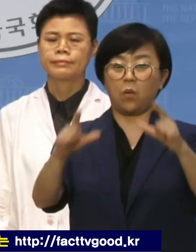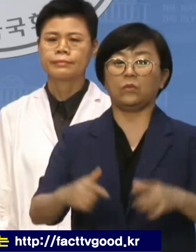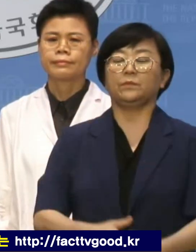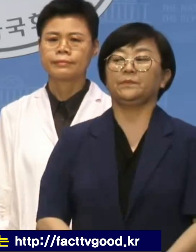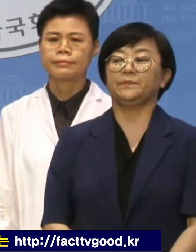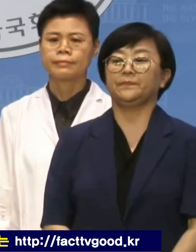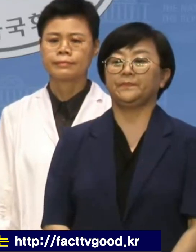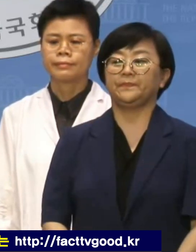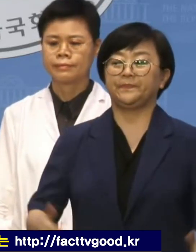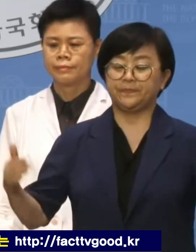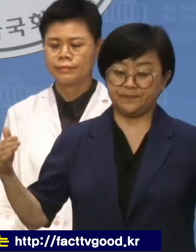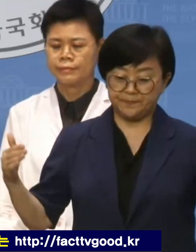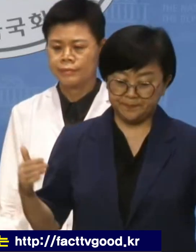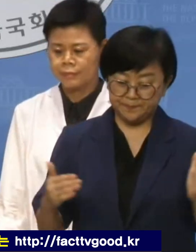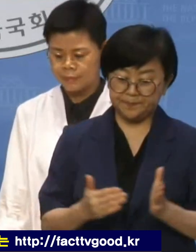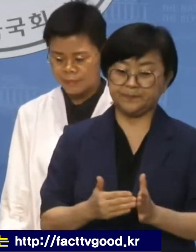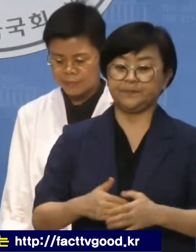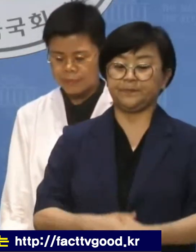경고합니다. 이상입니다.